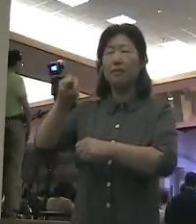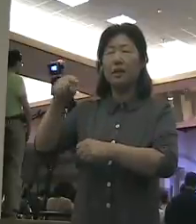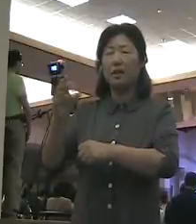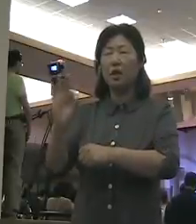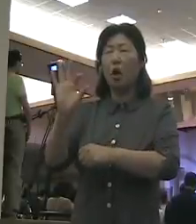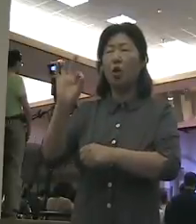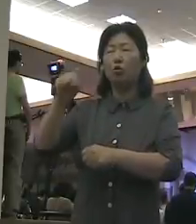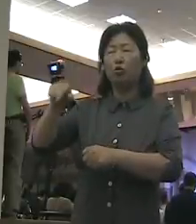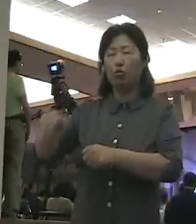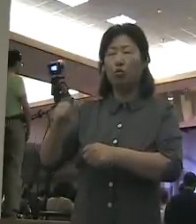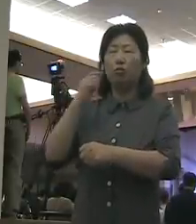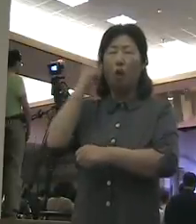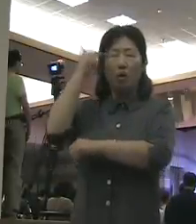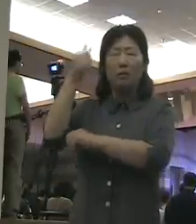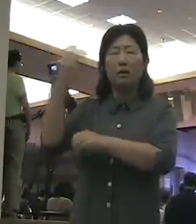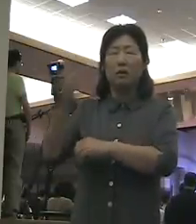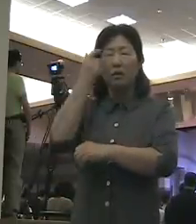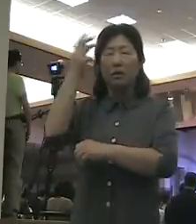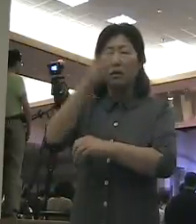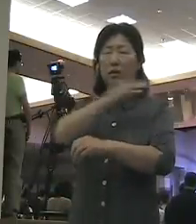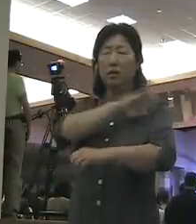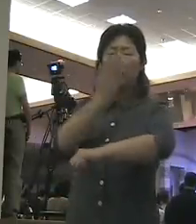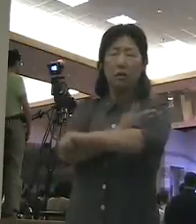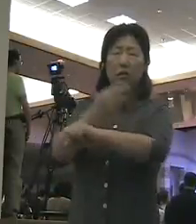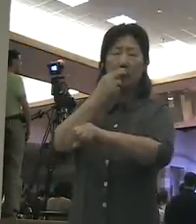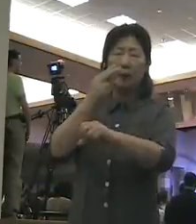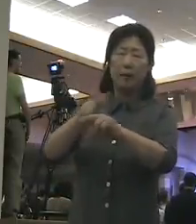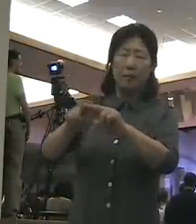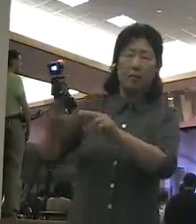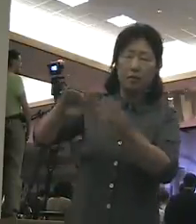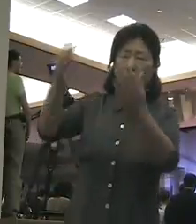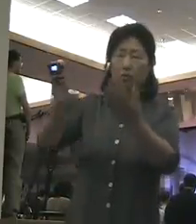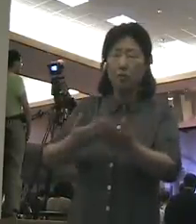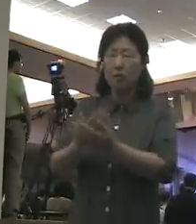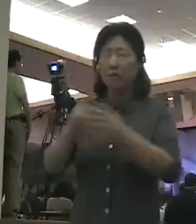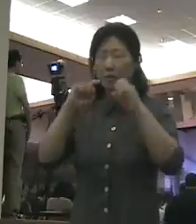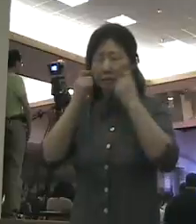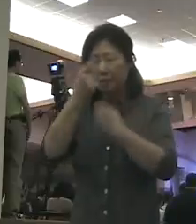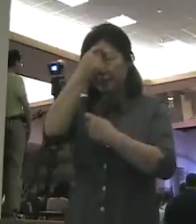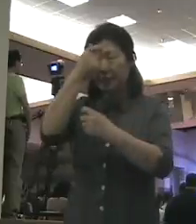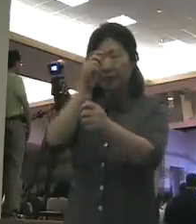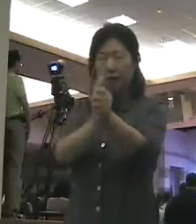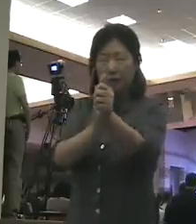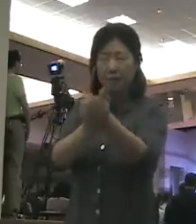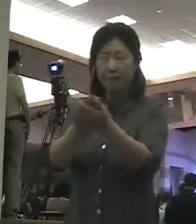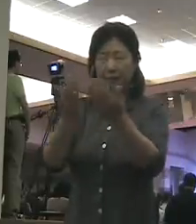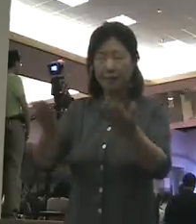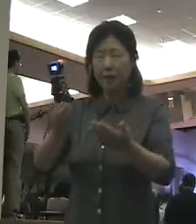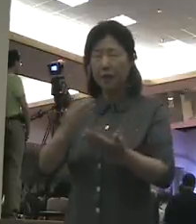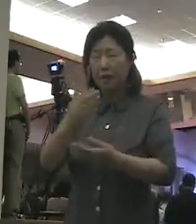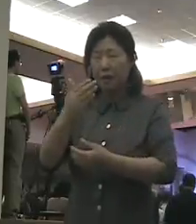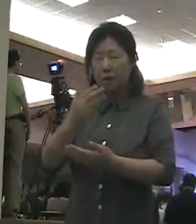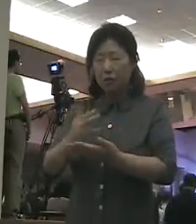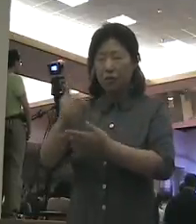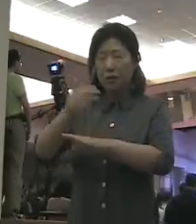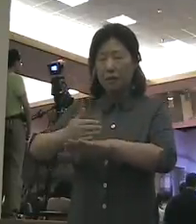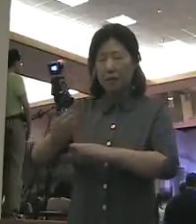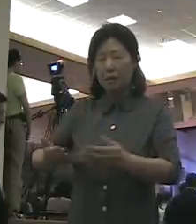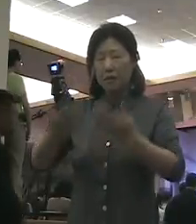성령의 능력으로 기름 부어 주시옵소서. 함께 기도하겠습니다. 하나님 아버지, 저희를 받아주시고 함께 하시는 주님 이